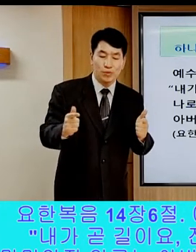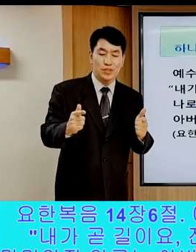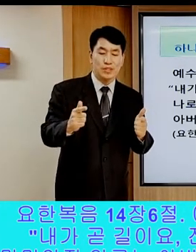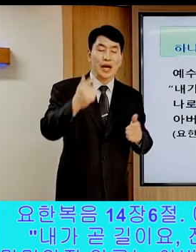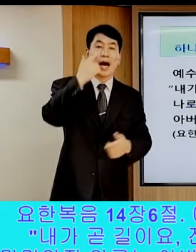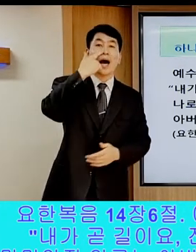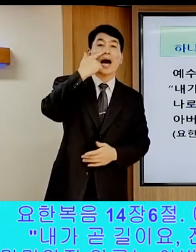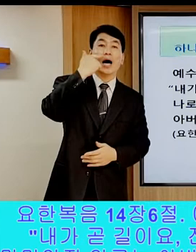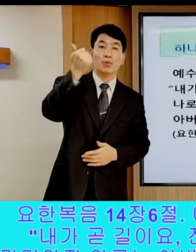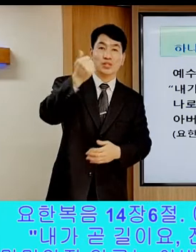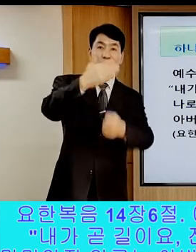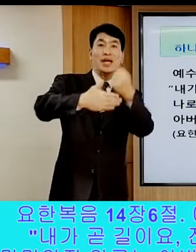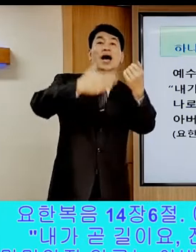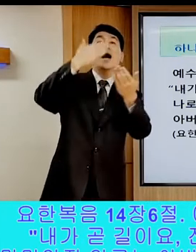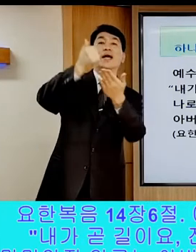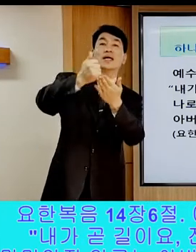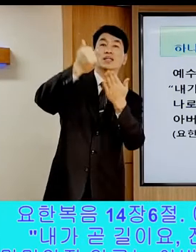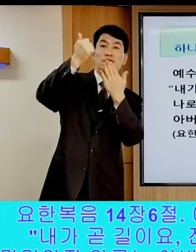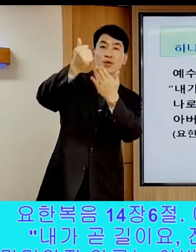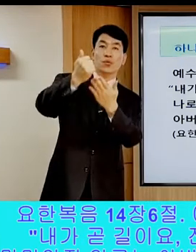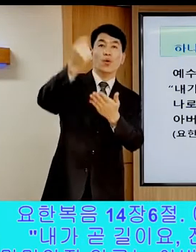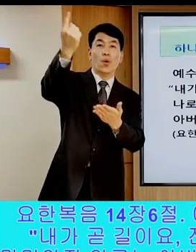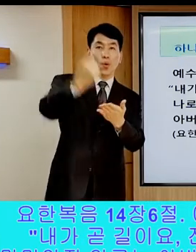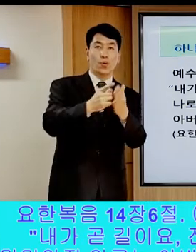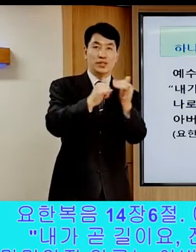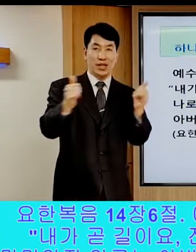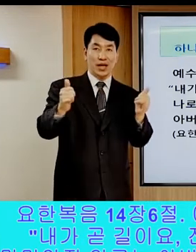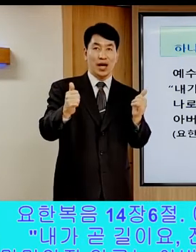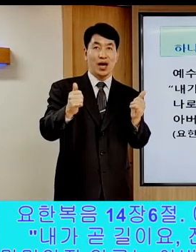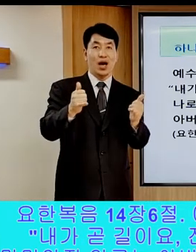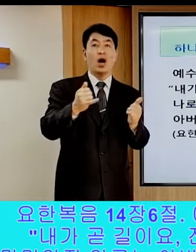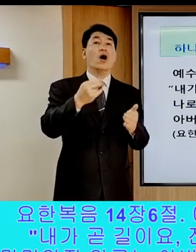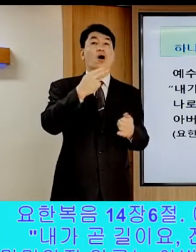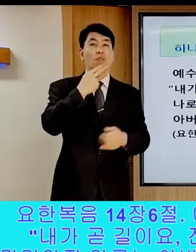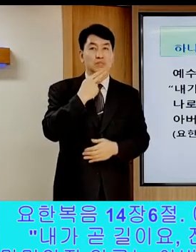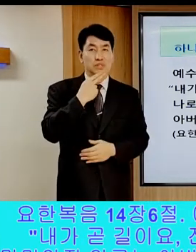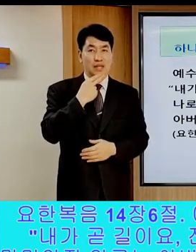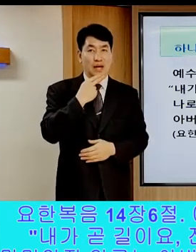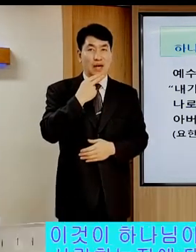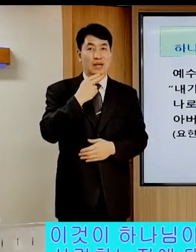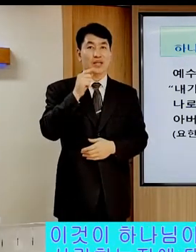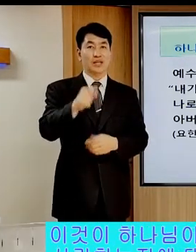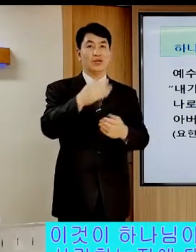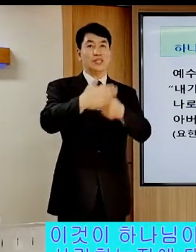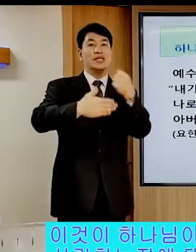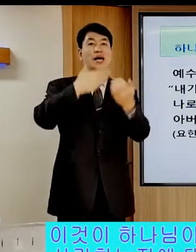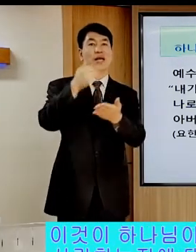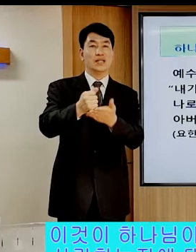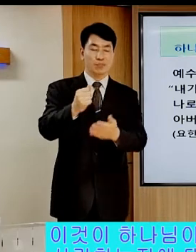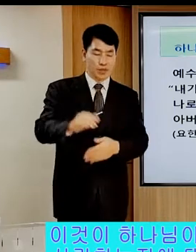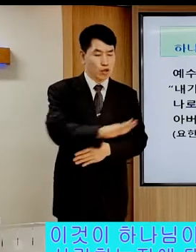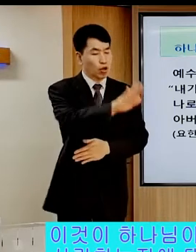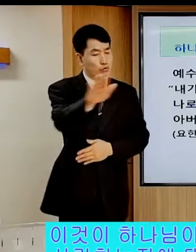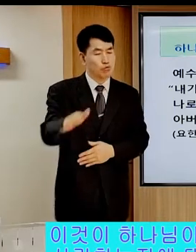않고는 아버지 하나님께로 올 자가 없느니라. 이것이 하나님이